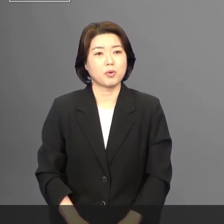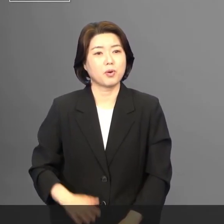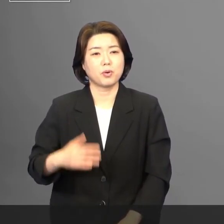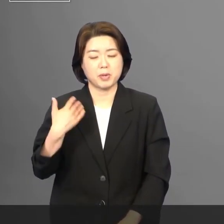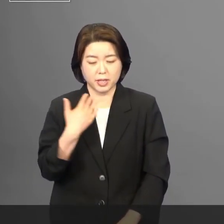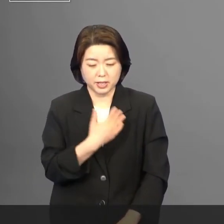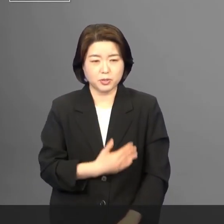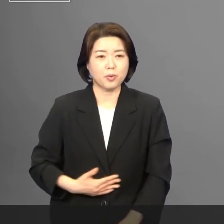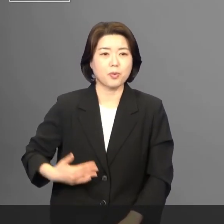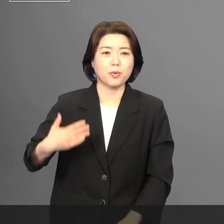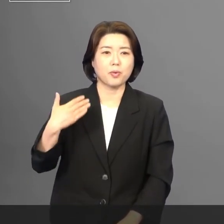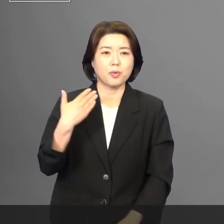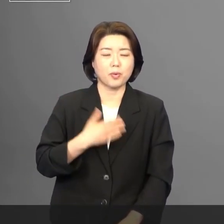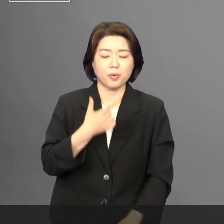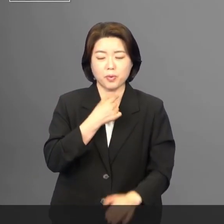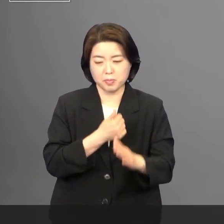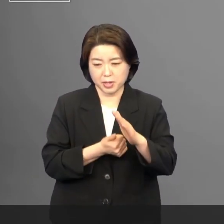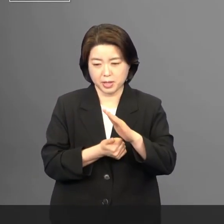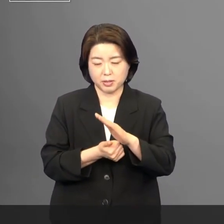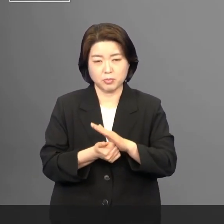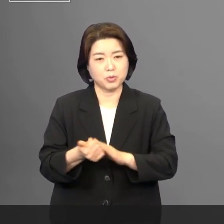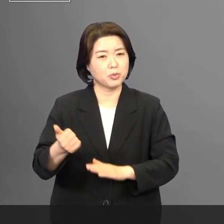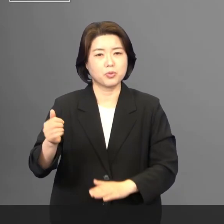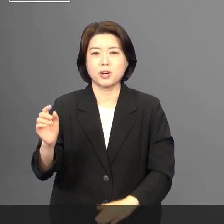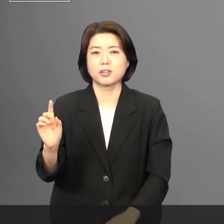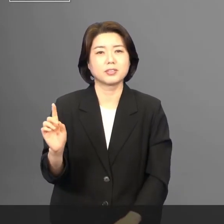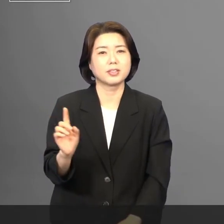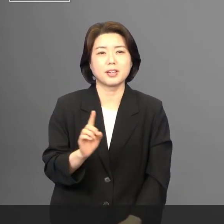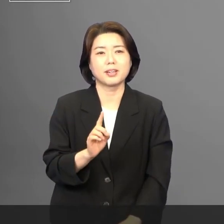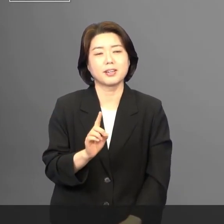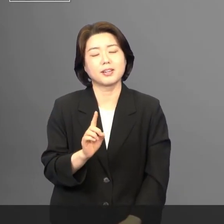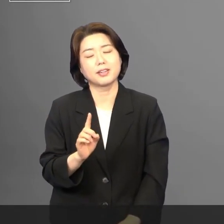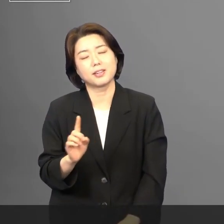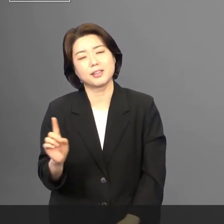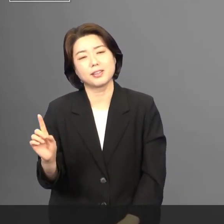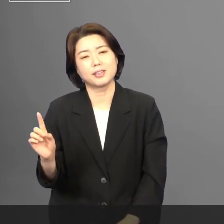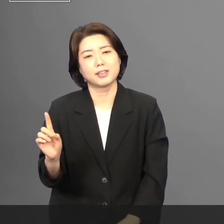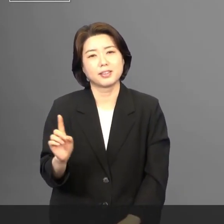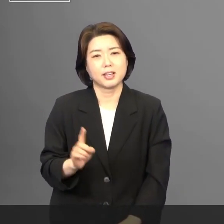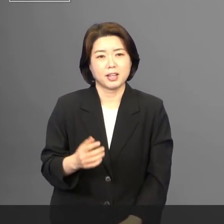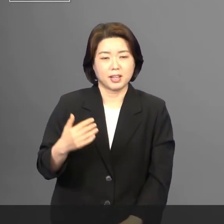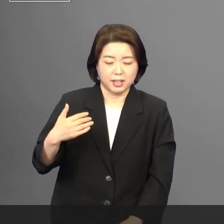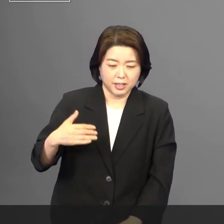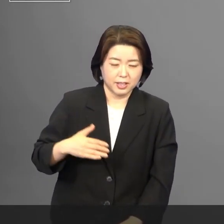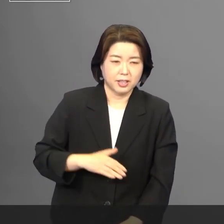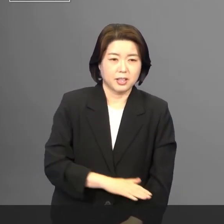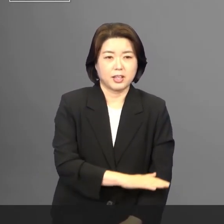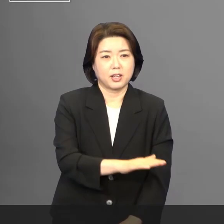이 몸의 소망 무언가,